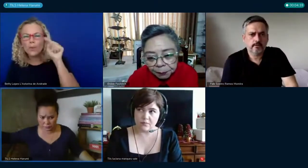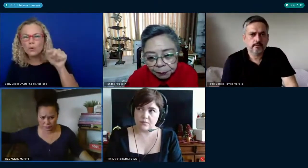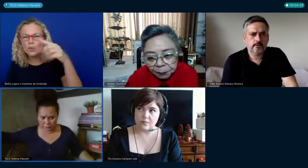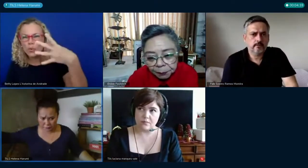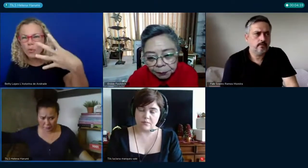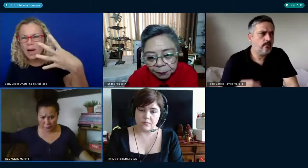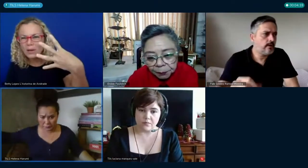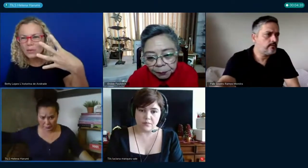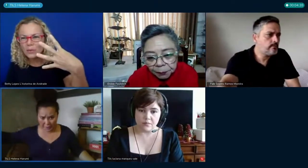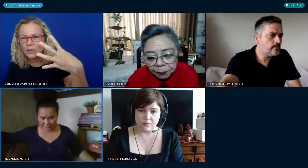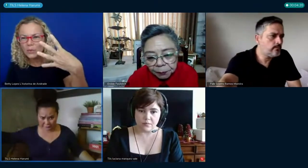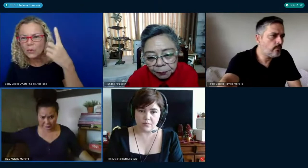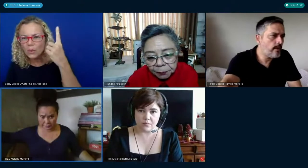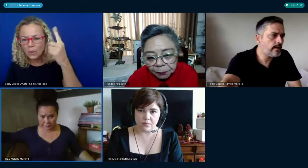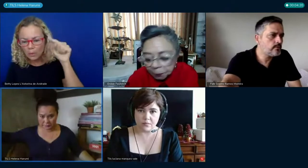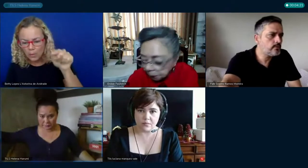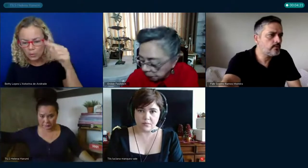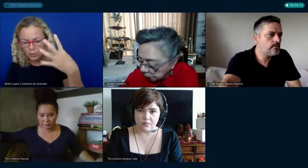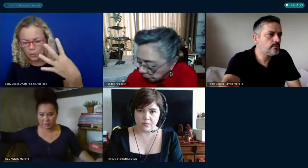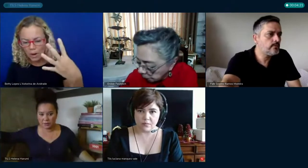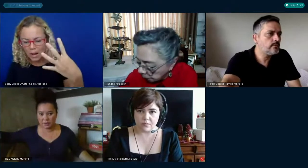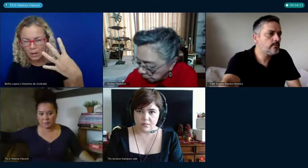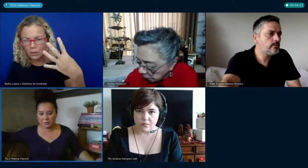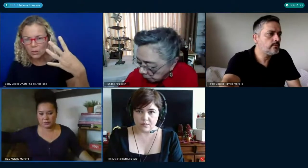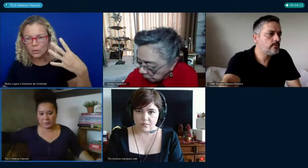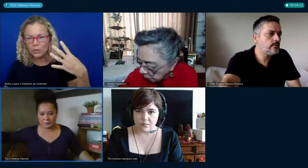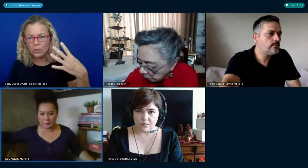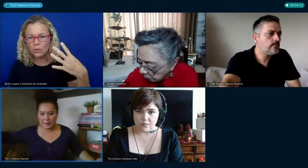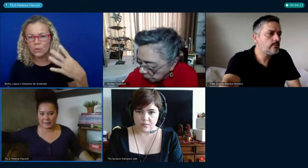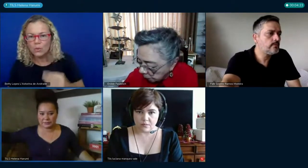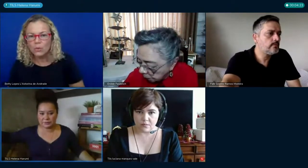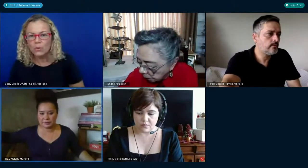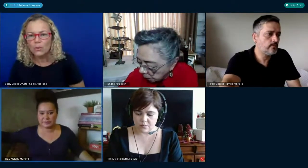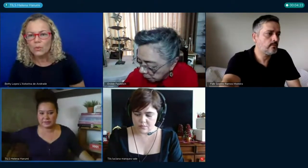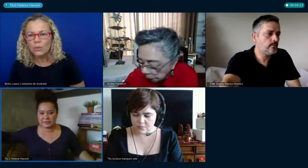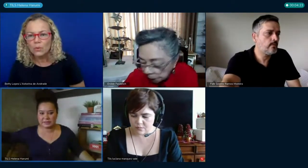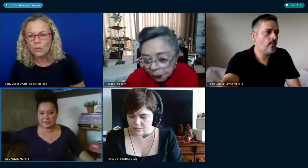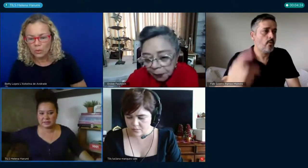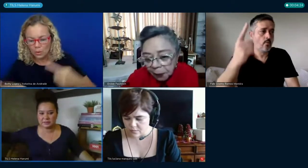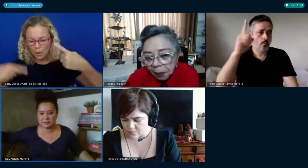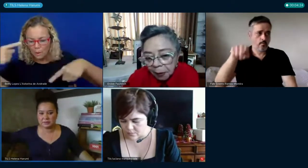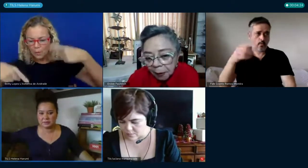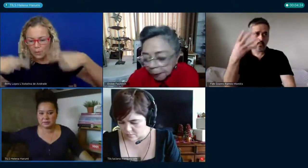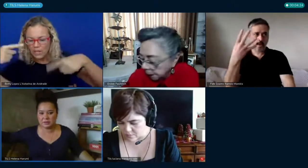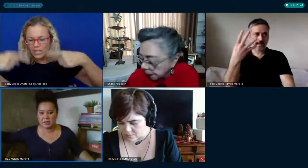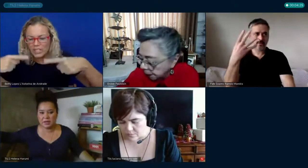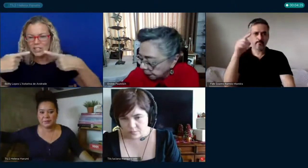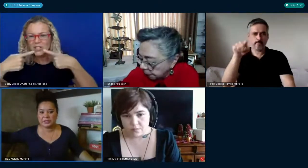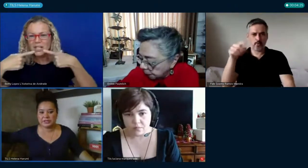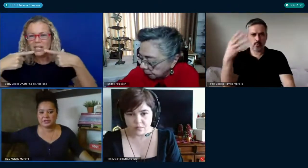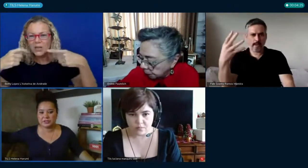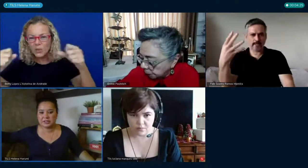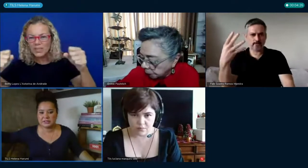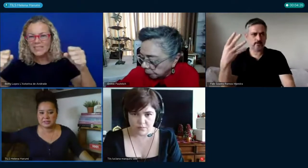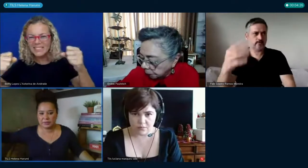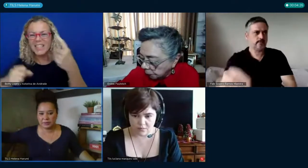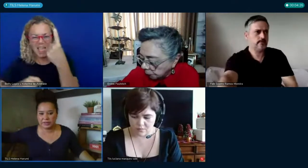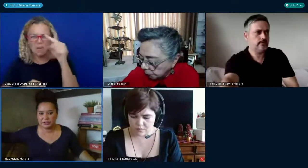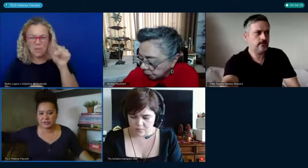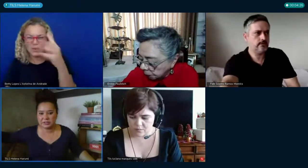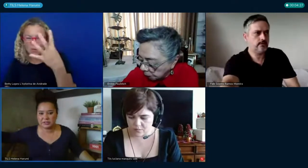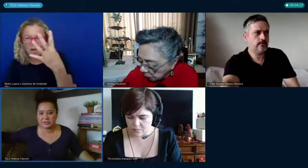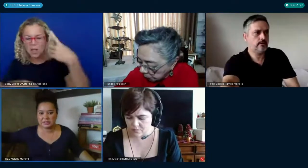No ponto 1.4. Ponto 1.4, que você cita